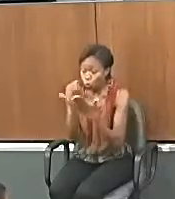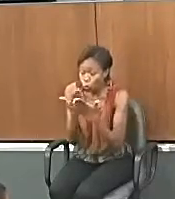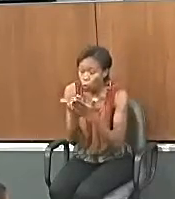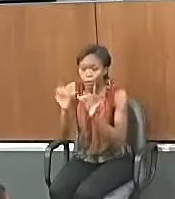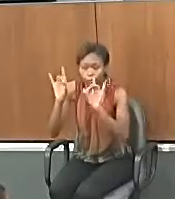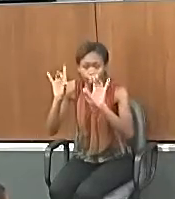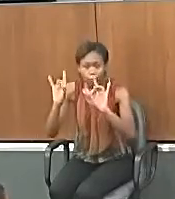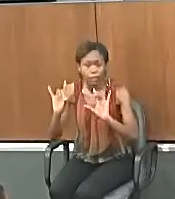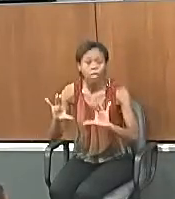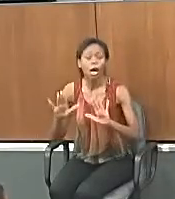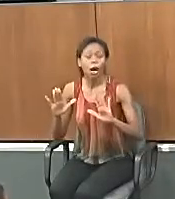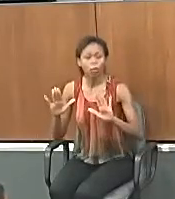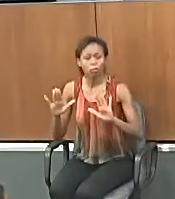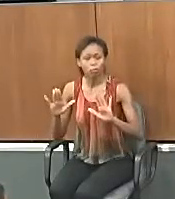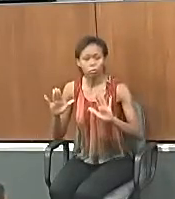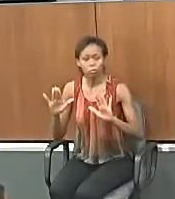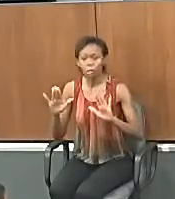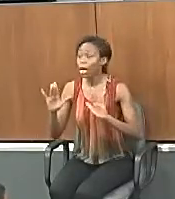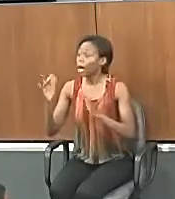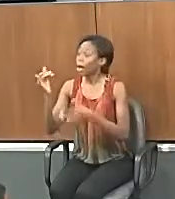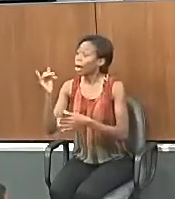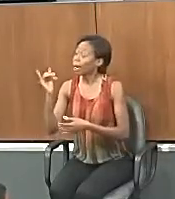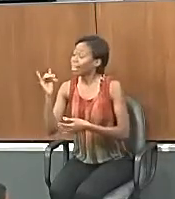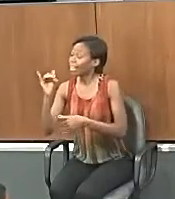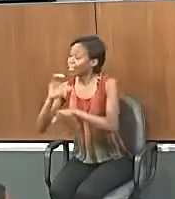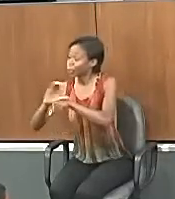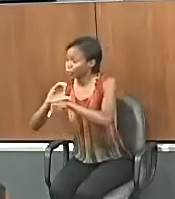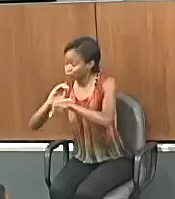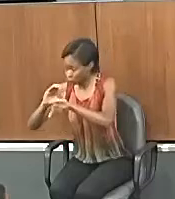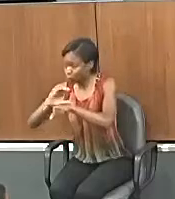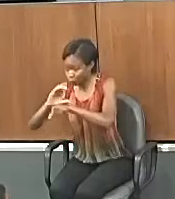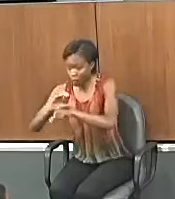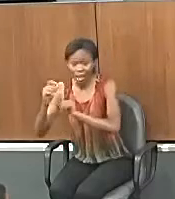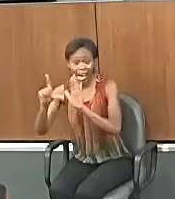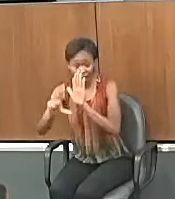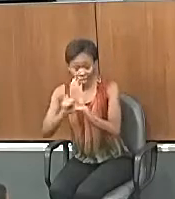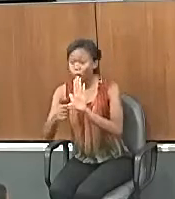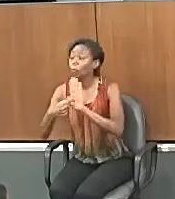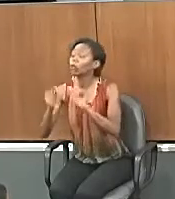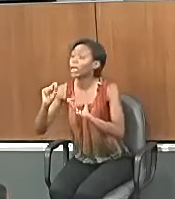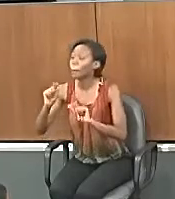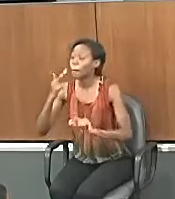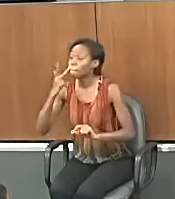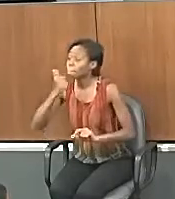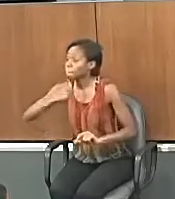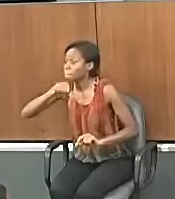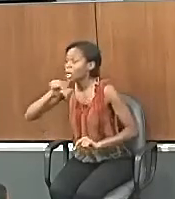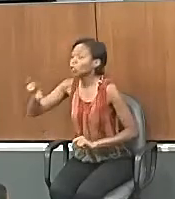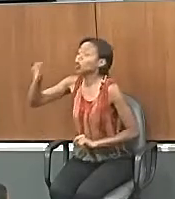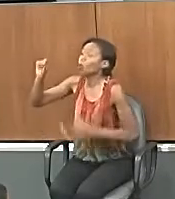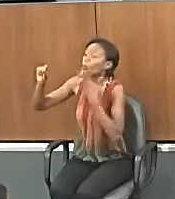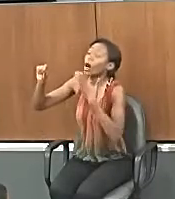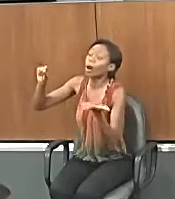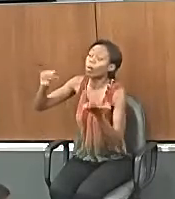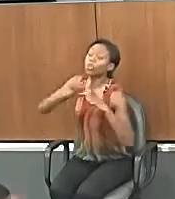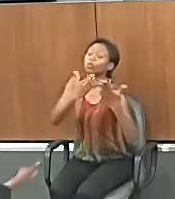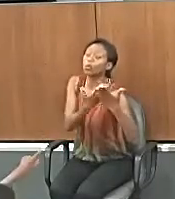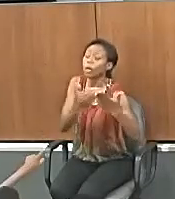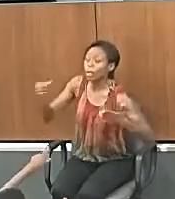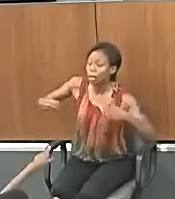ela deixa que é preferencialmente ou seja os pais têm direito à escolha em qual escola quer deixar seu filho